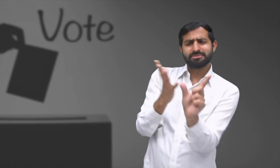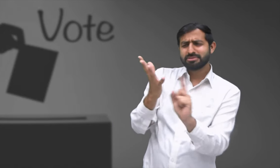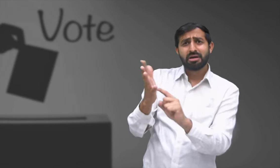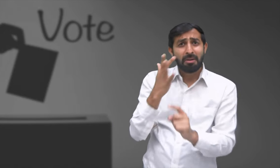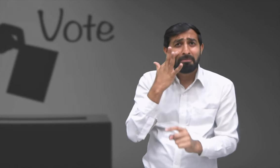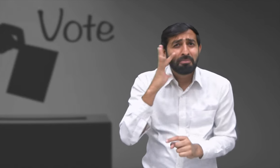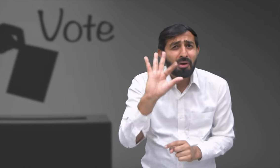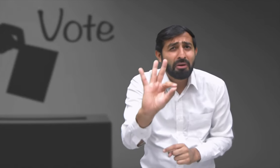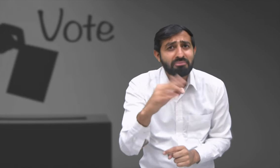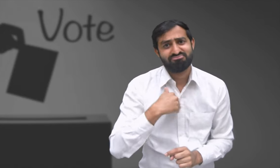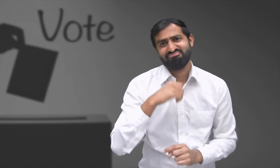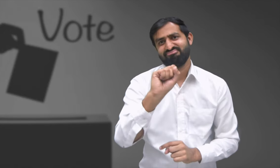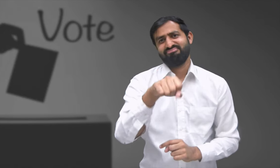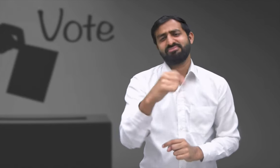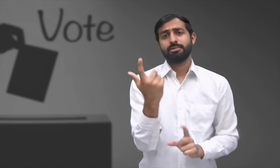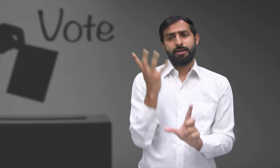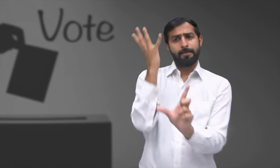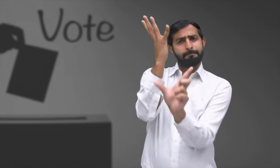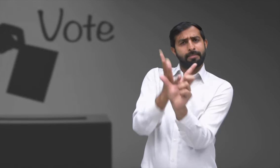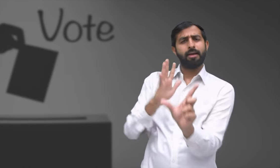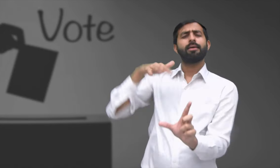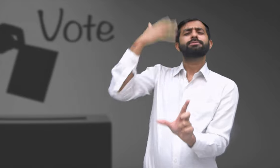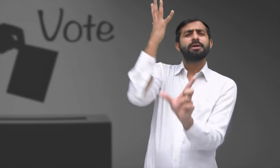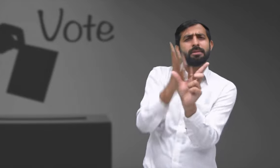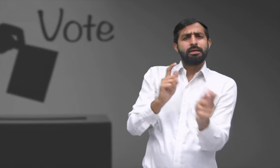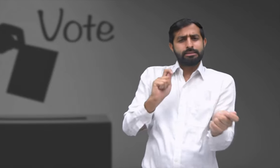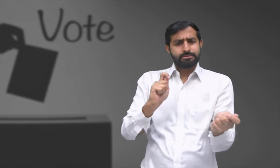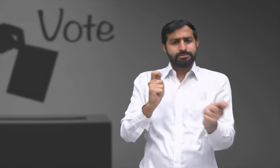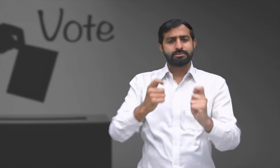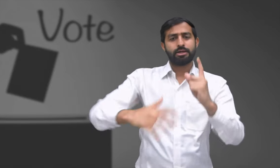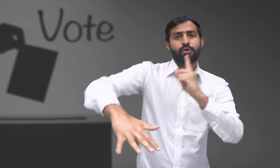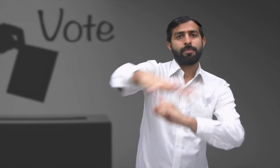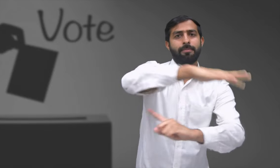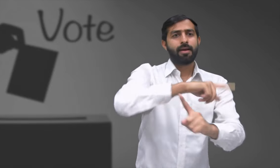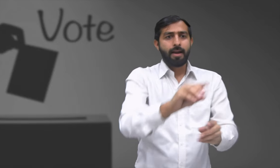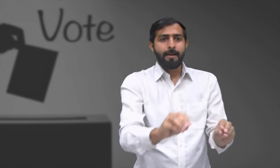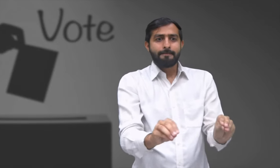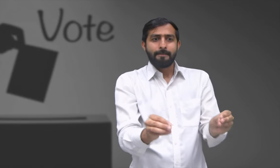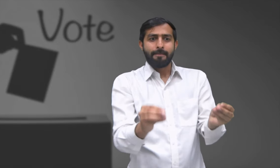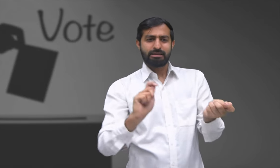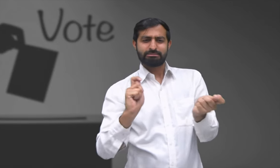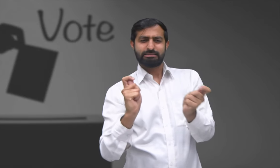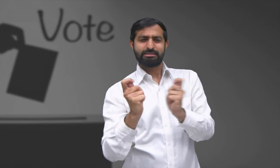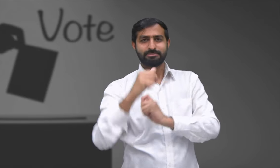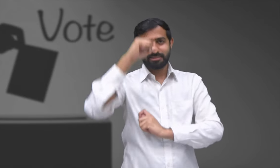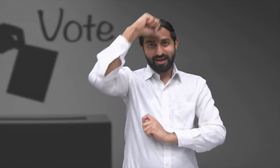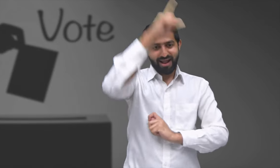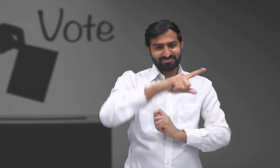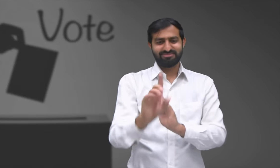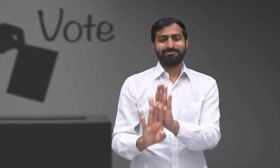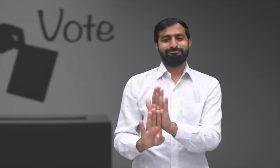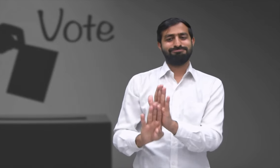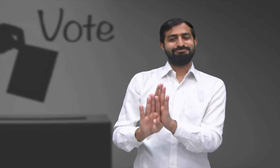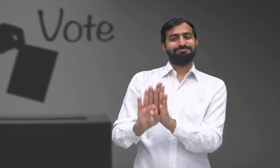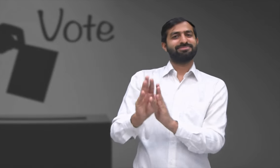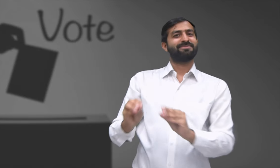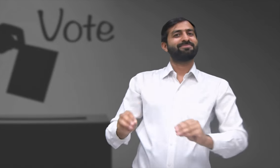यह आवश्यक है हां इससे हमारे देश में हर पाच वर्ष में की गई उन्नति को परख कर और